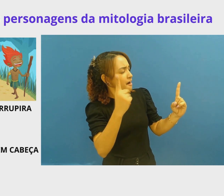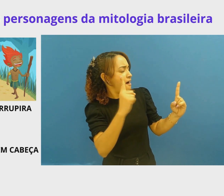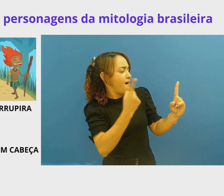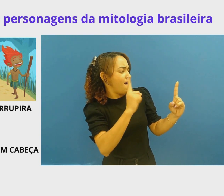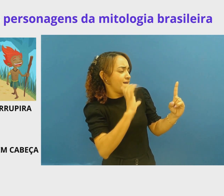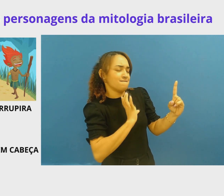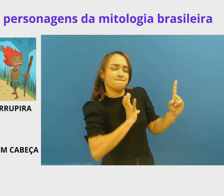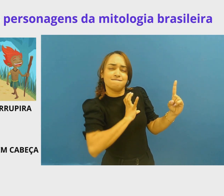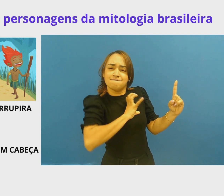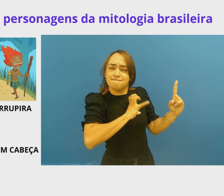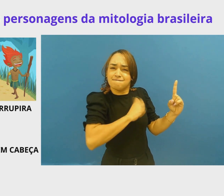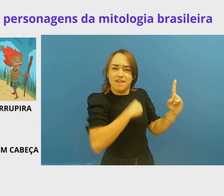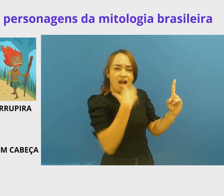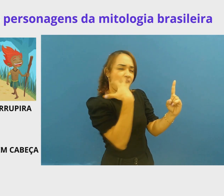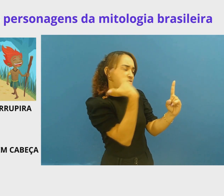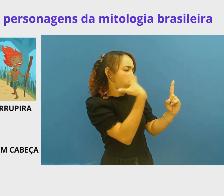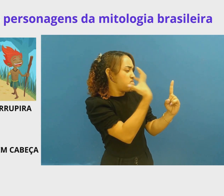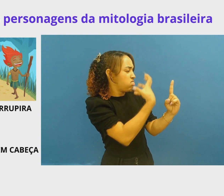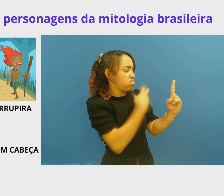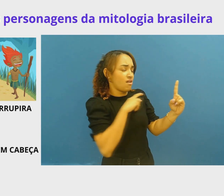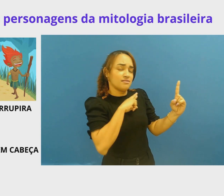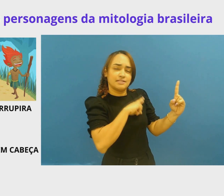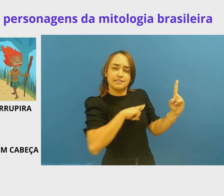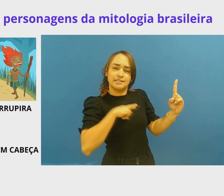envolve romanticamente